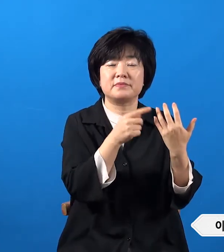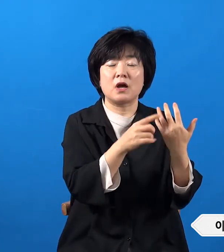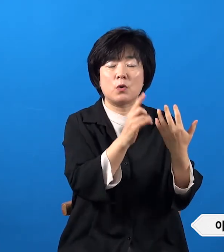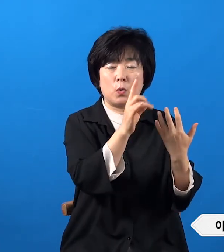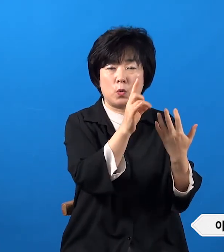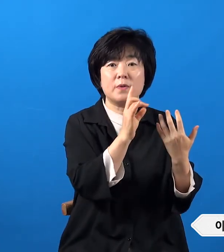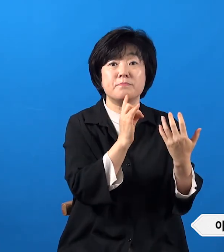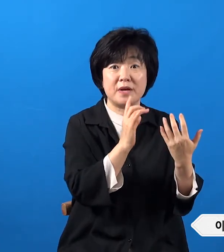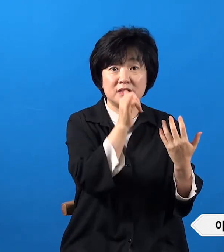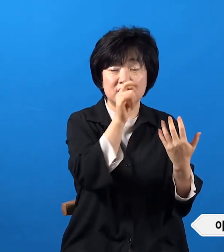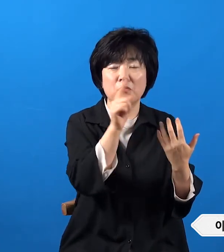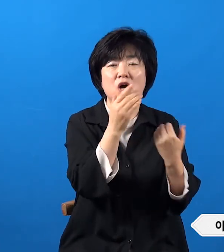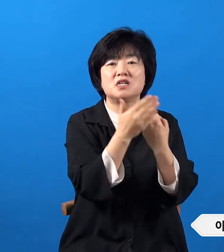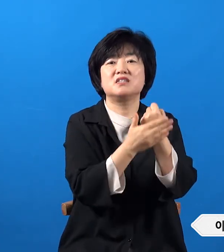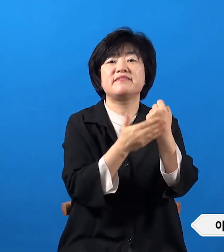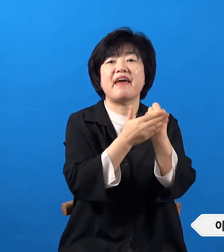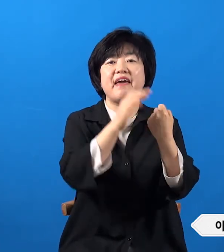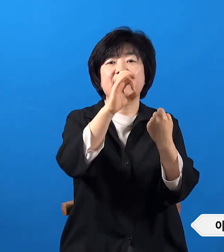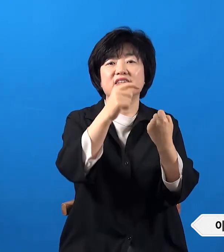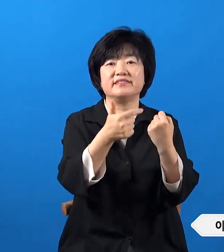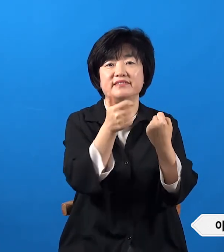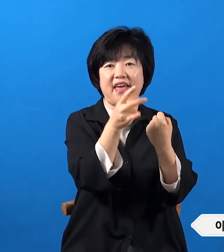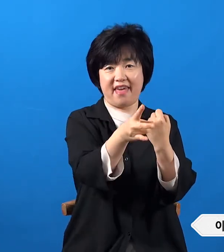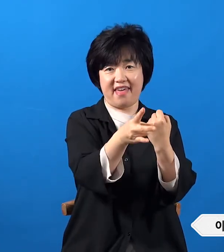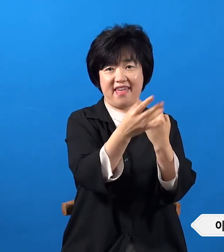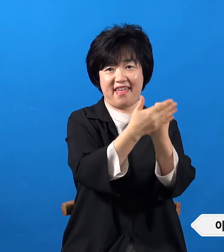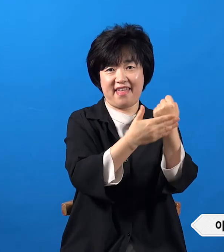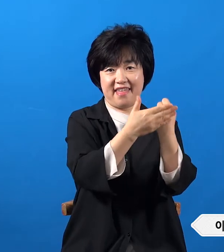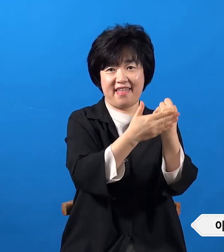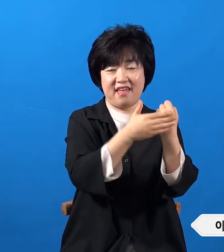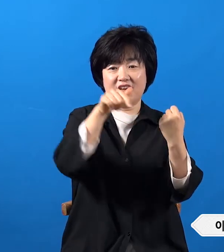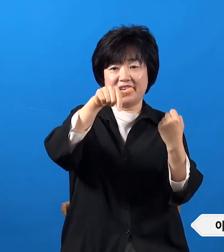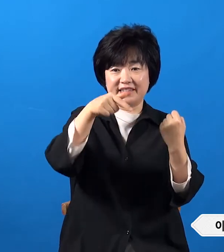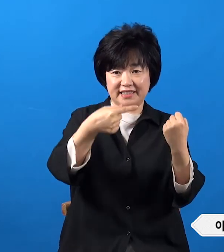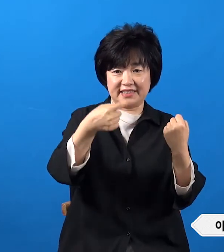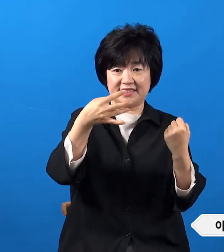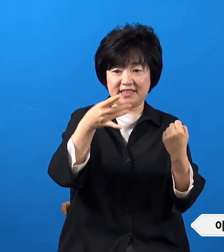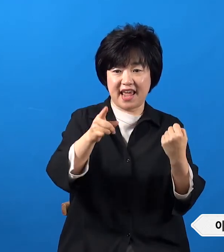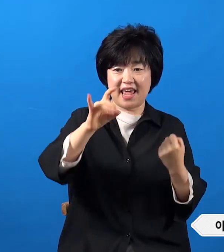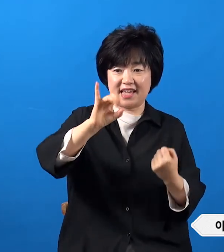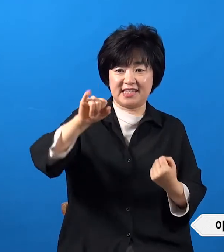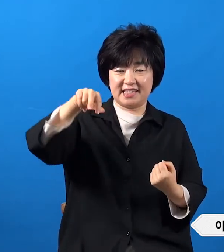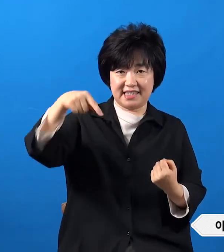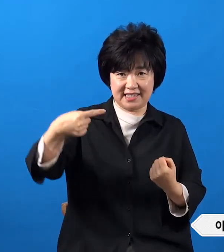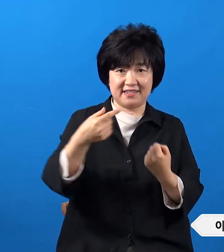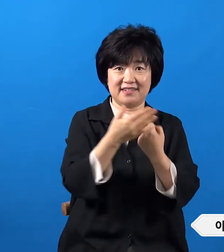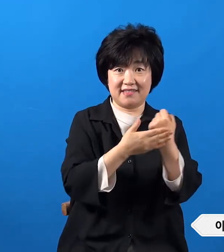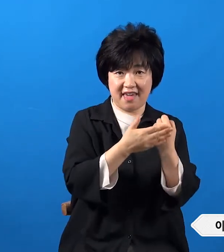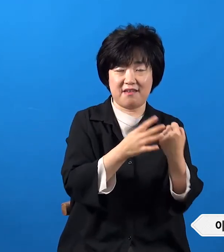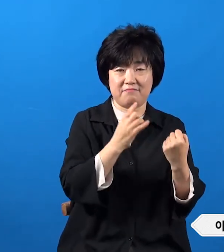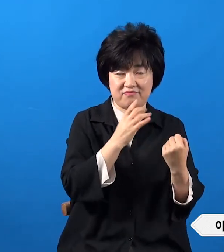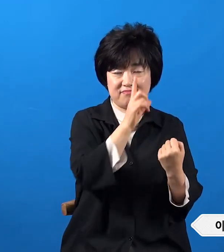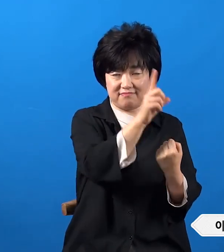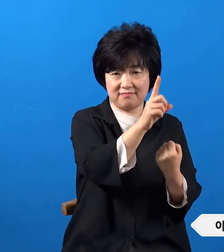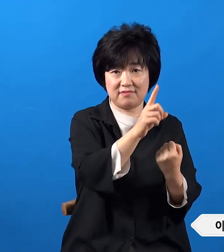grace가 아니겠느냐는 발표를 하자 대부분의 사람들이 거기에 동의를 했다고 합니다.